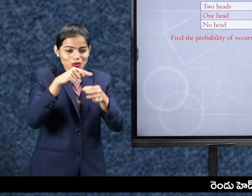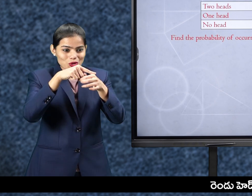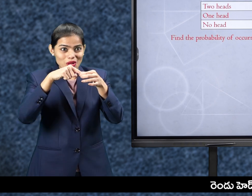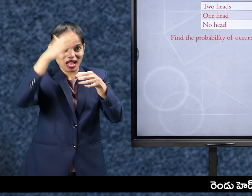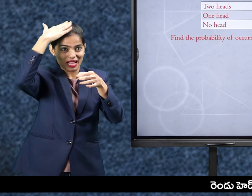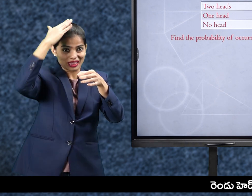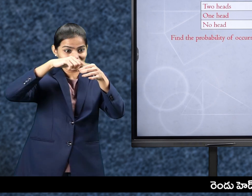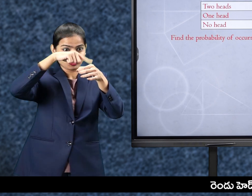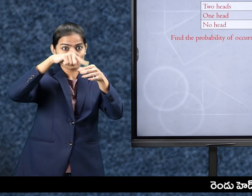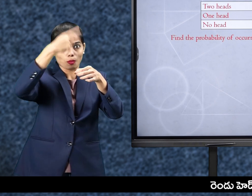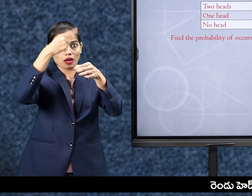heads 100,